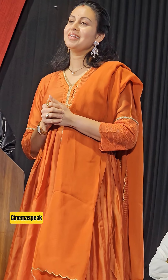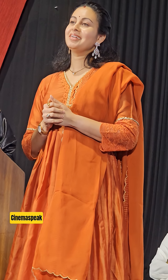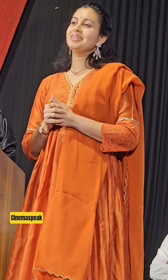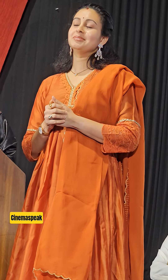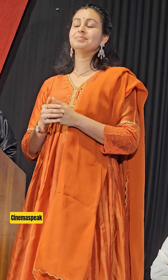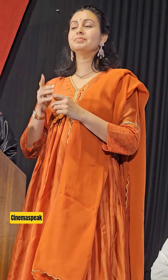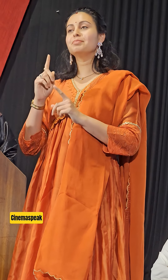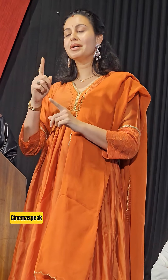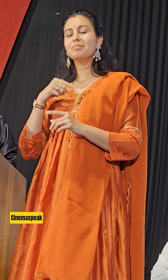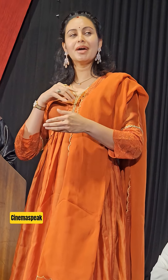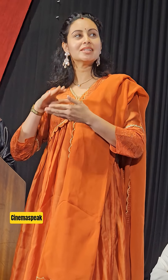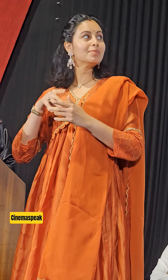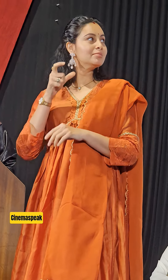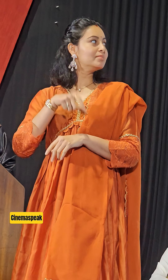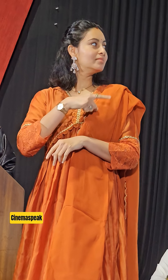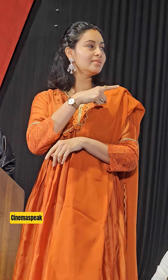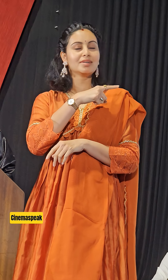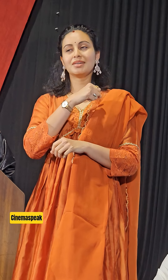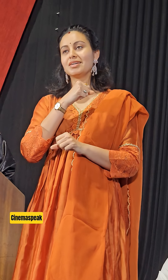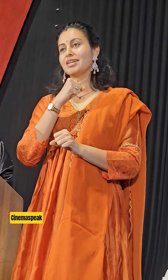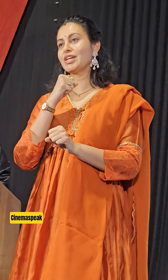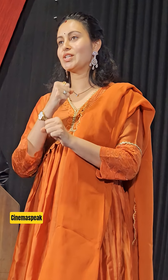கொண்டு போயிருக்காங்க. ரொம்ப ரொம்ப தேங்க்ஸுங்க.